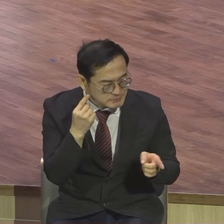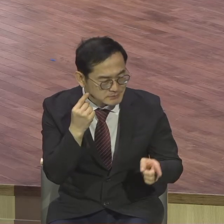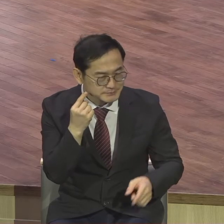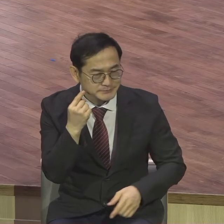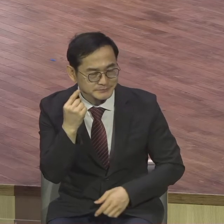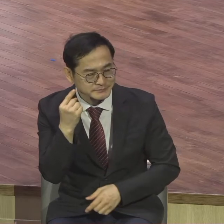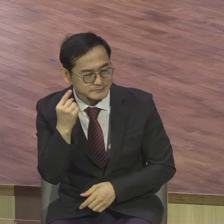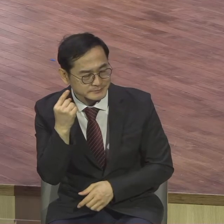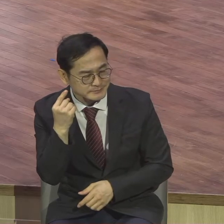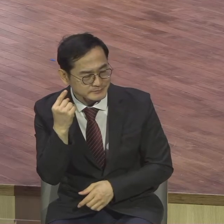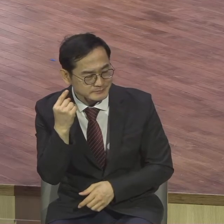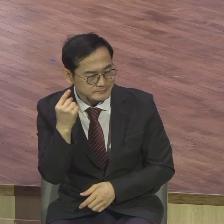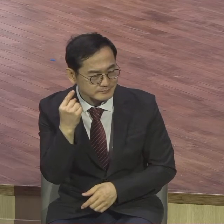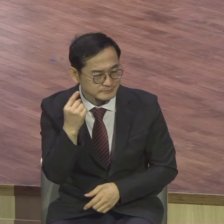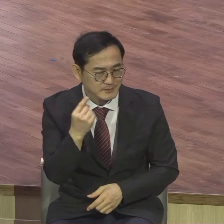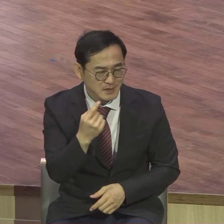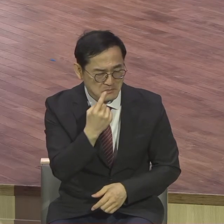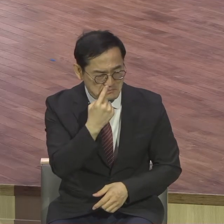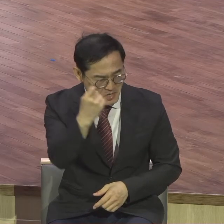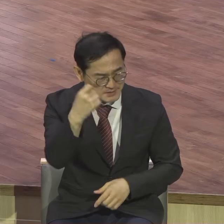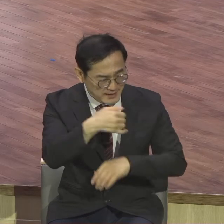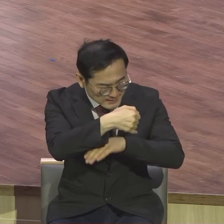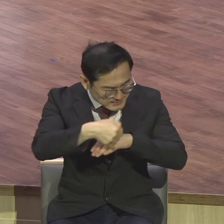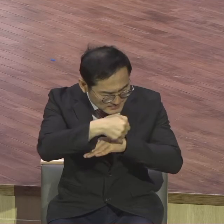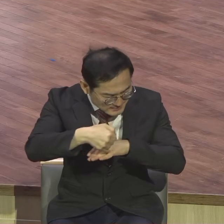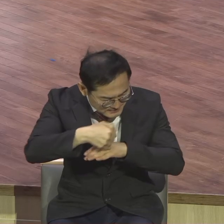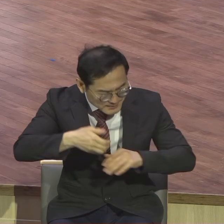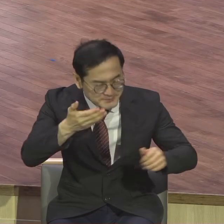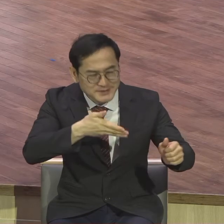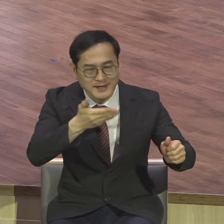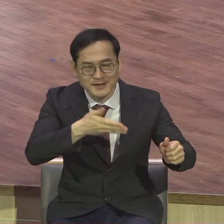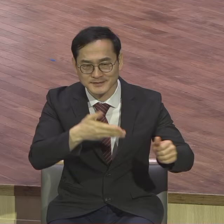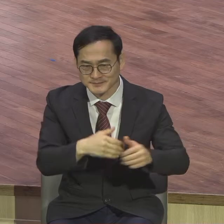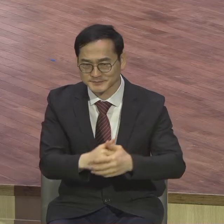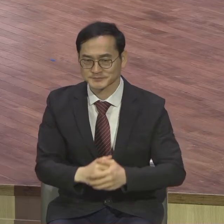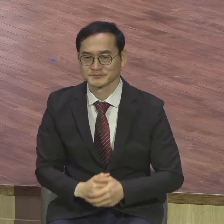멋지게 디자인합시다.